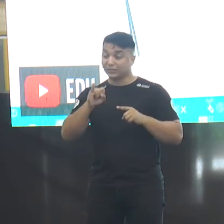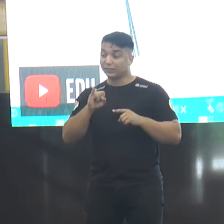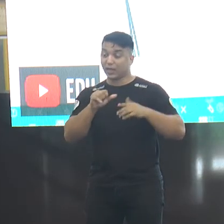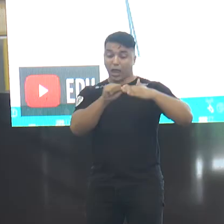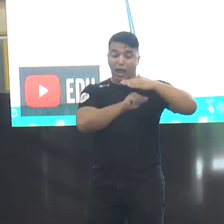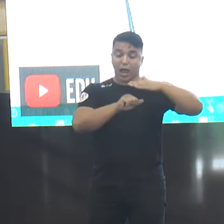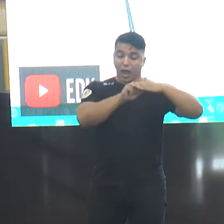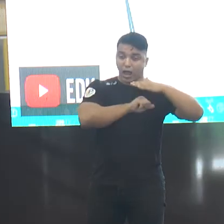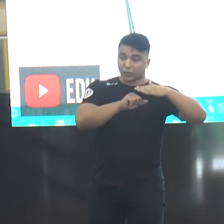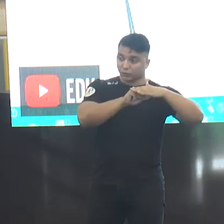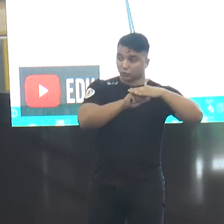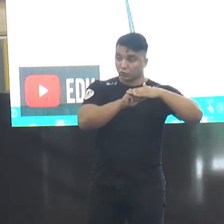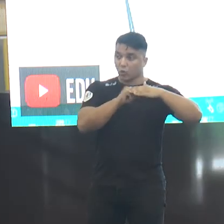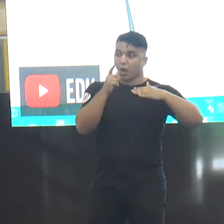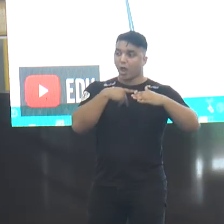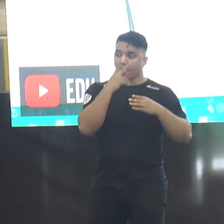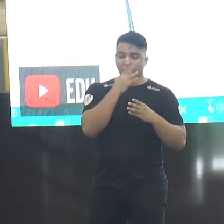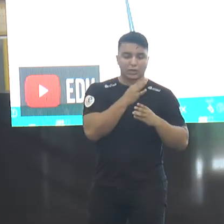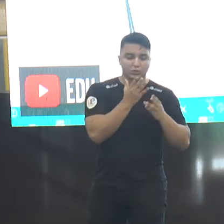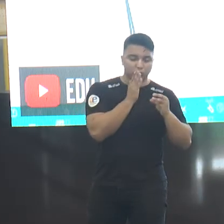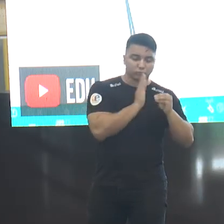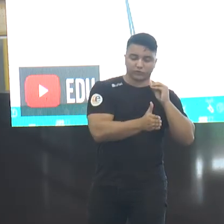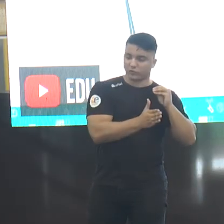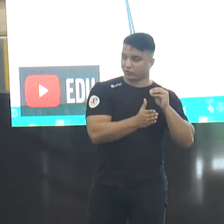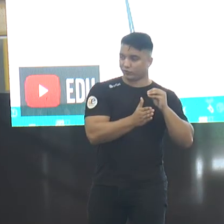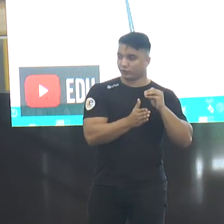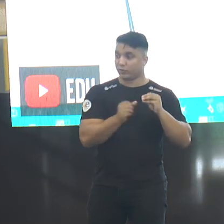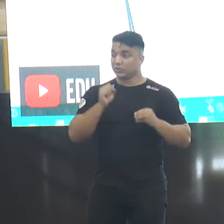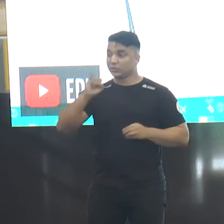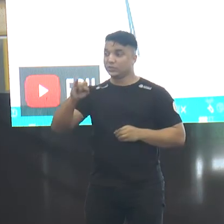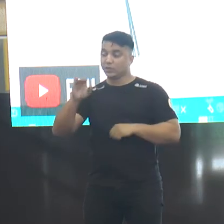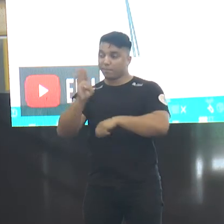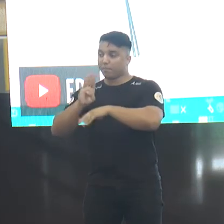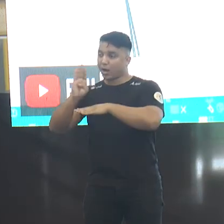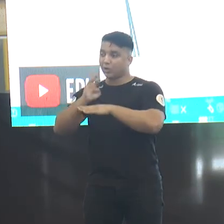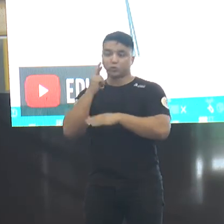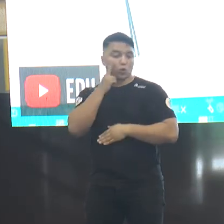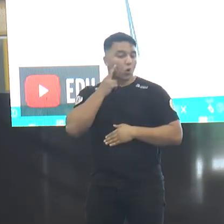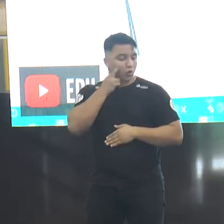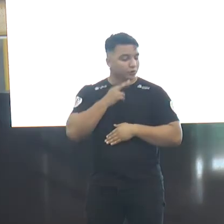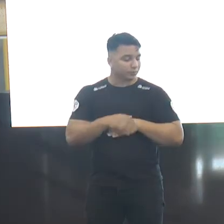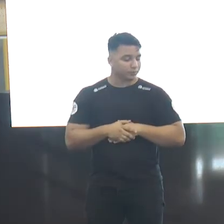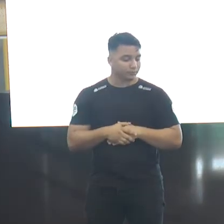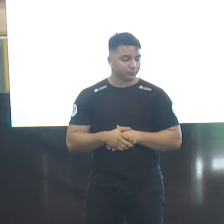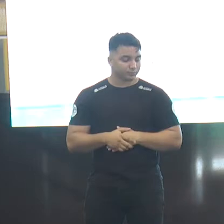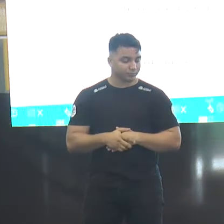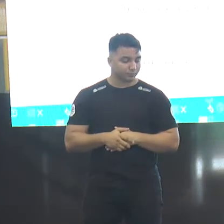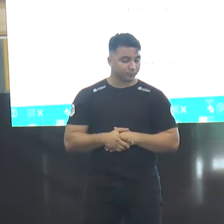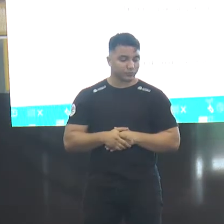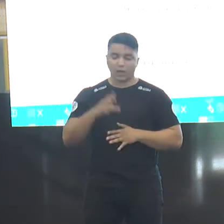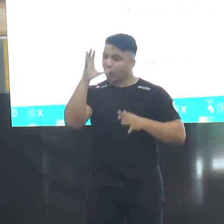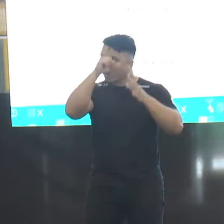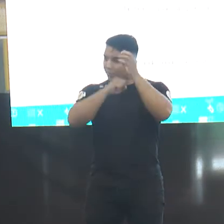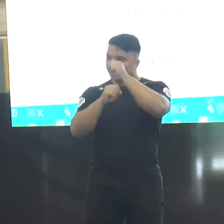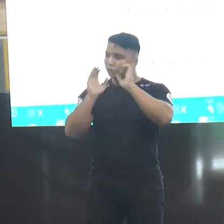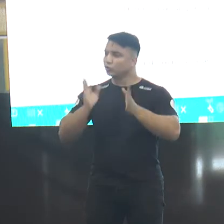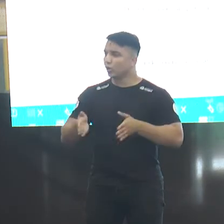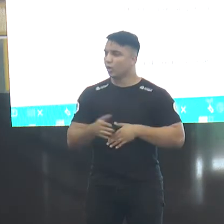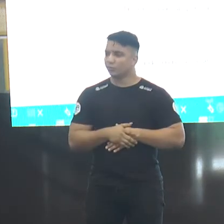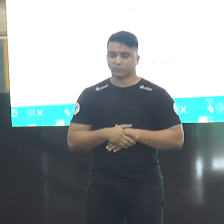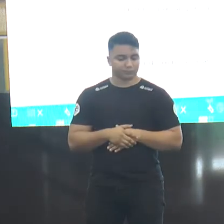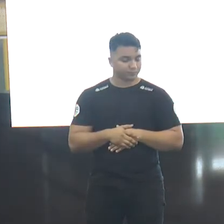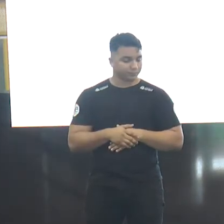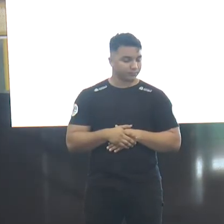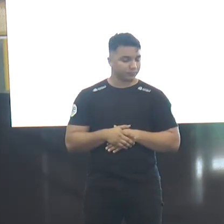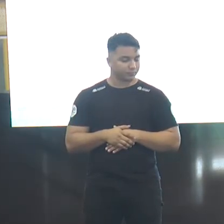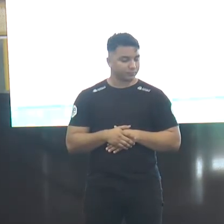presença de um ácido. Mas vamos fazer o seguinte, vamos ver como vocês já aprenderam muitas coisas aí.